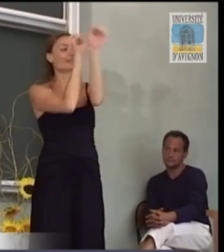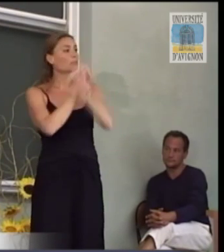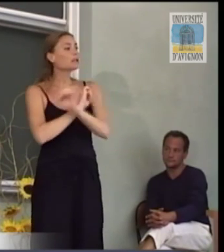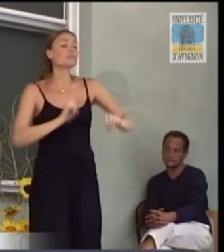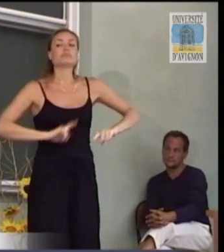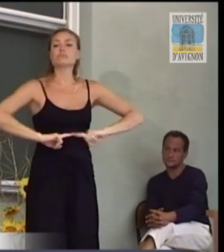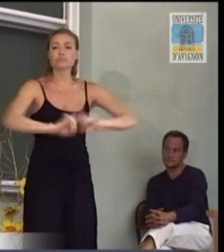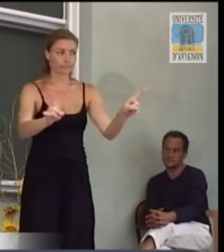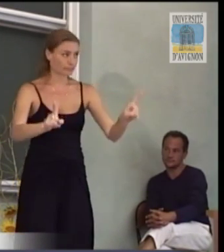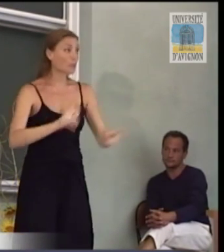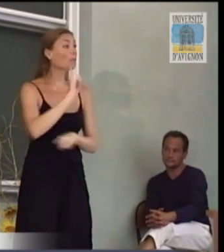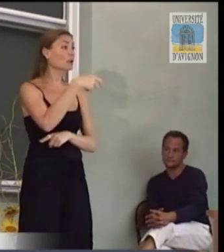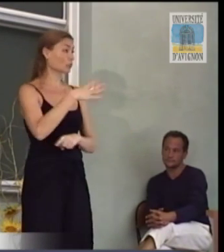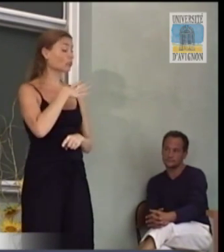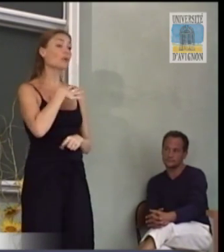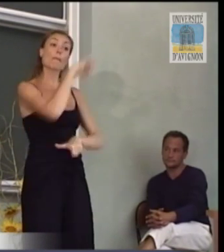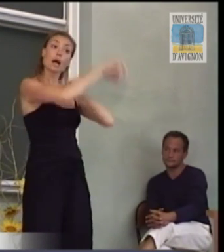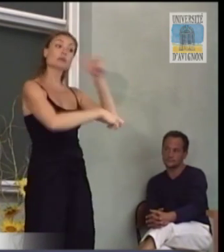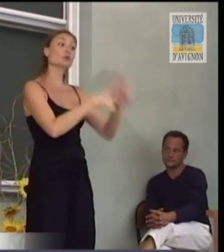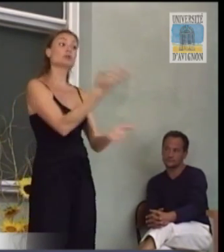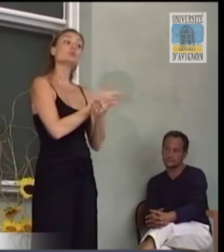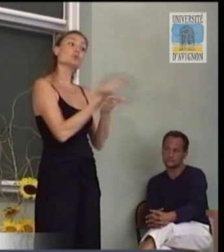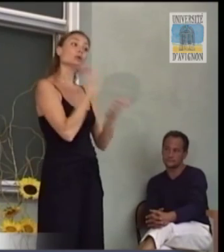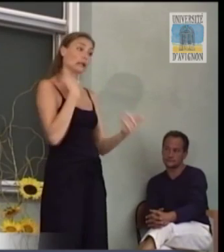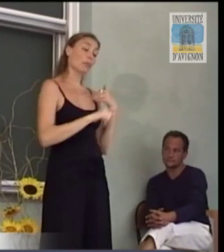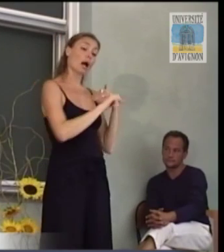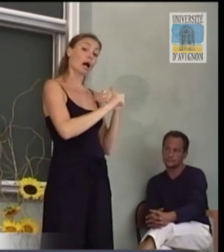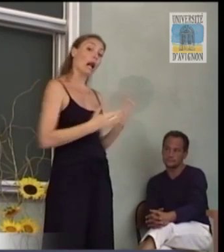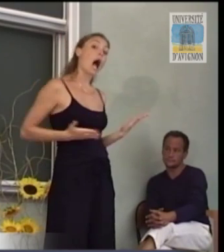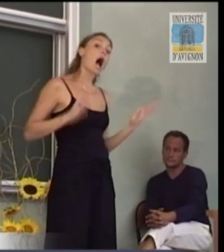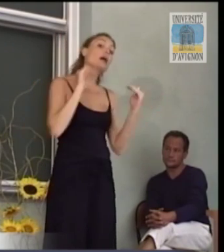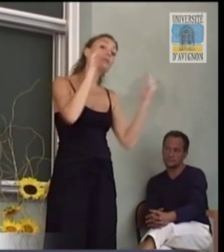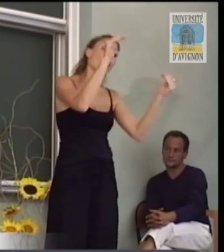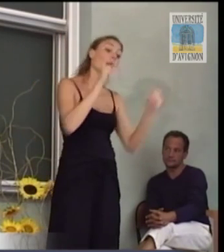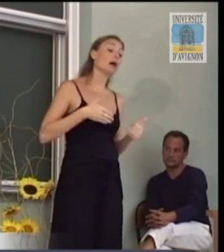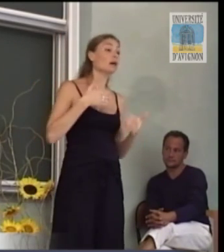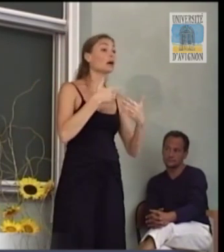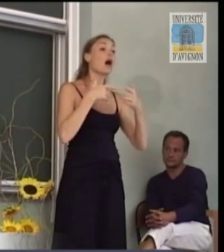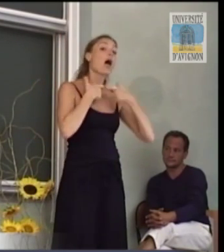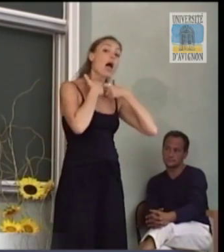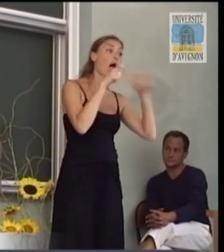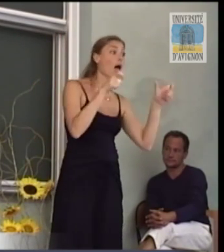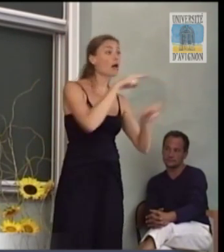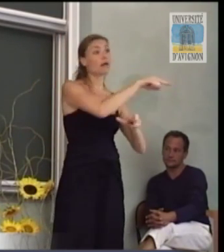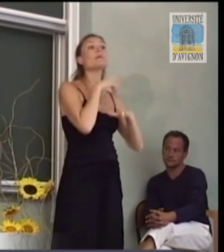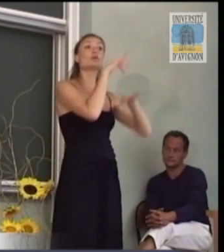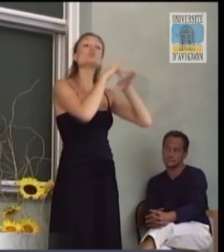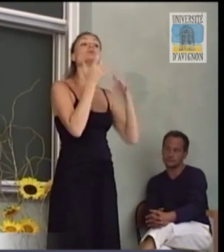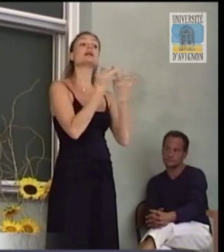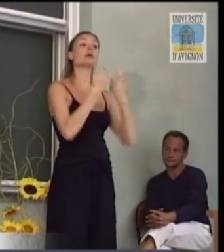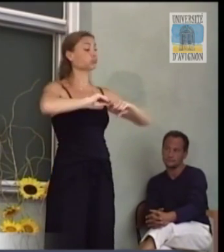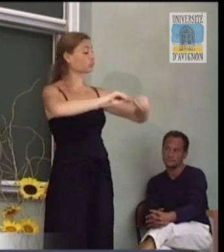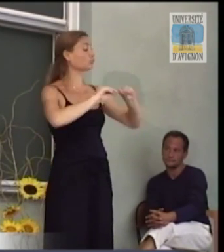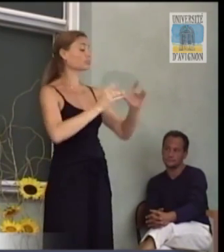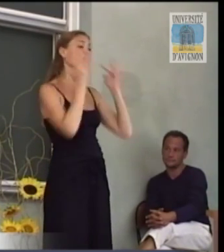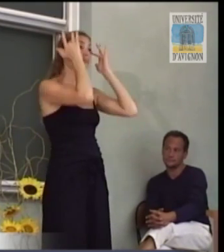un public qui aujourd'hui est en attente, mais un petit public. Il n'a pas eu accès à l'éducation artistique. On parlait ce matin des